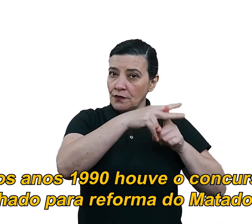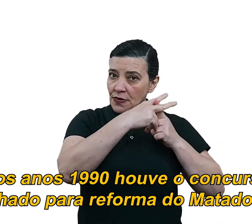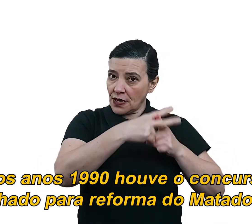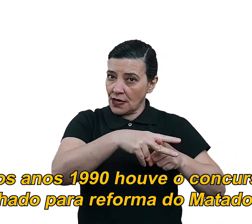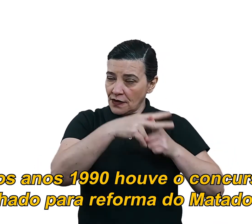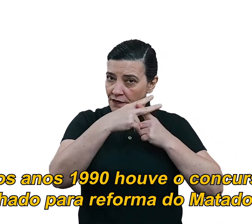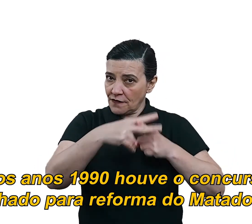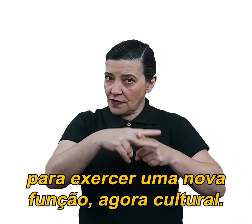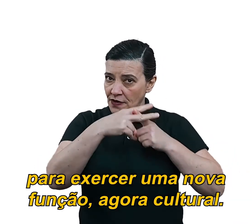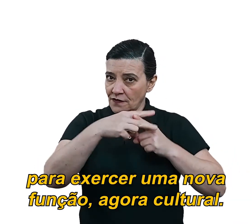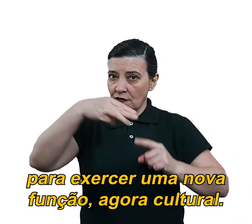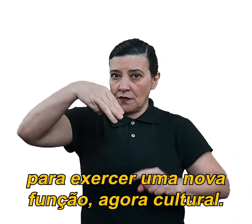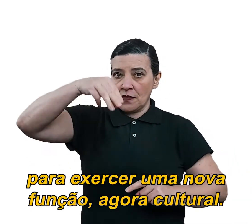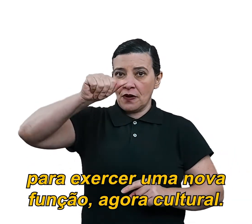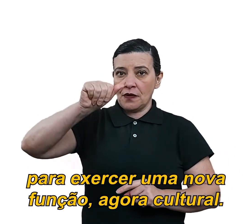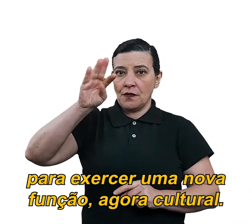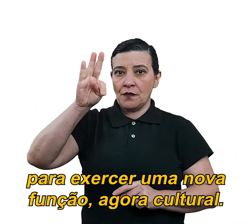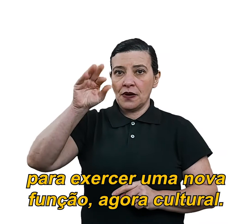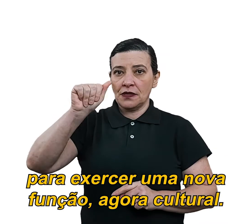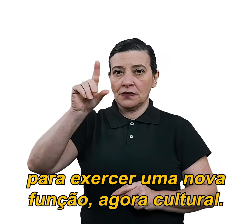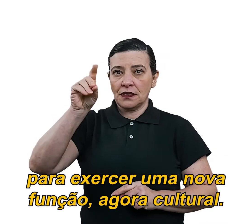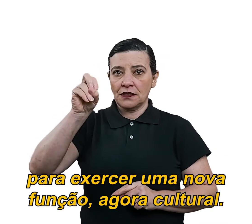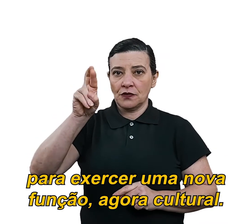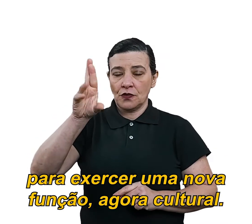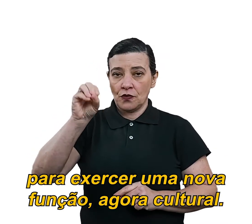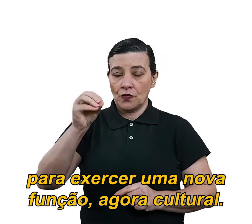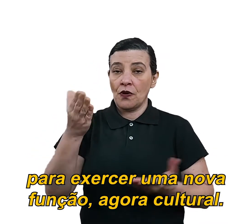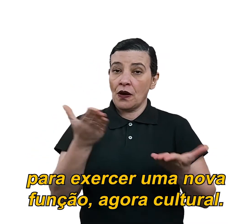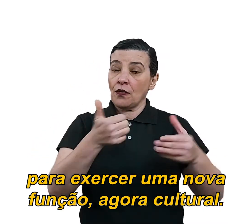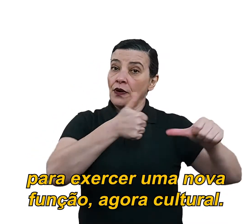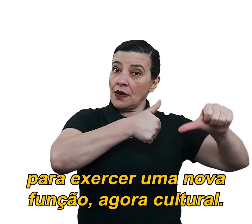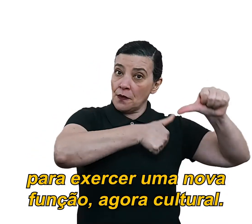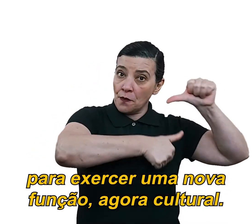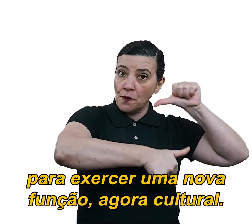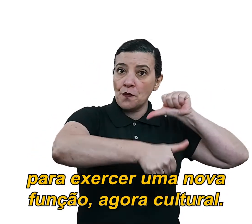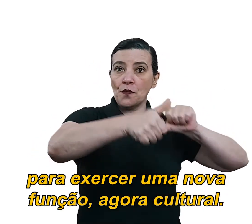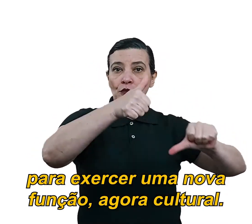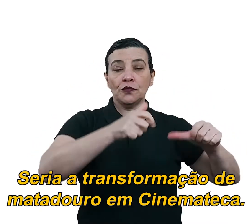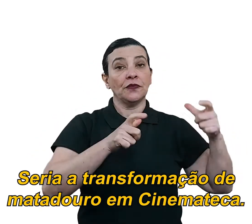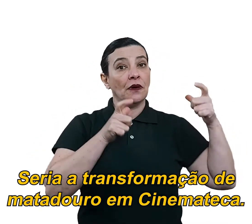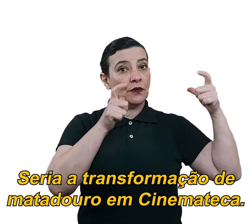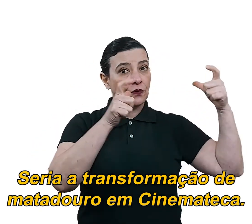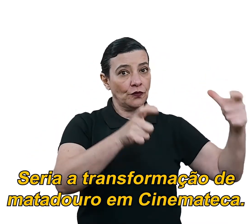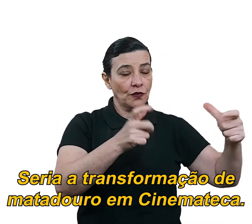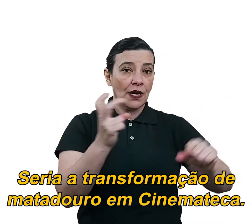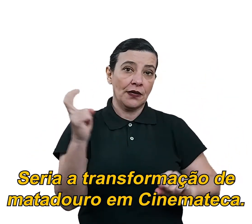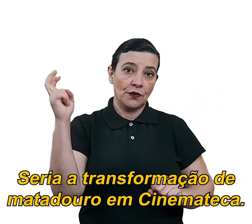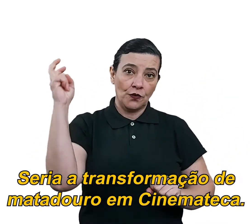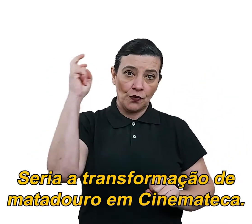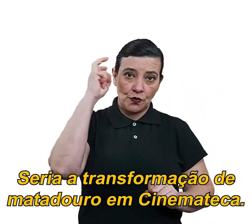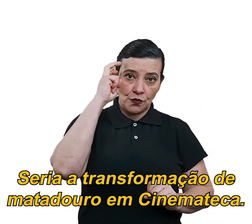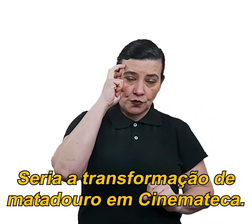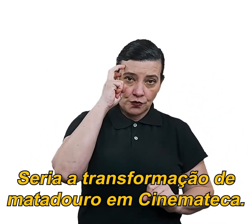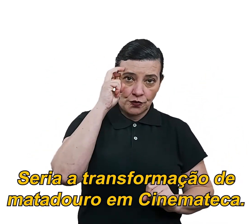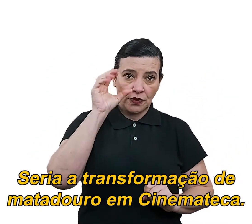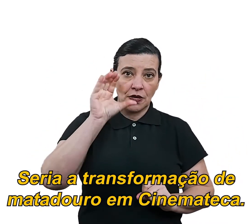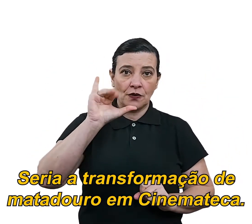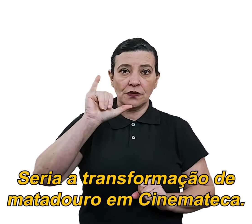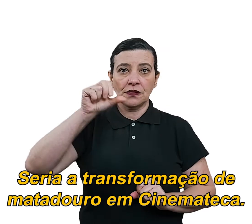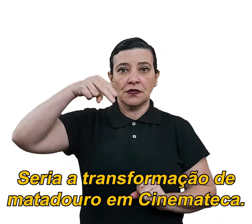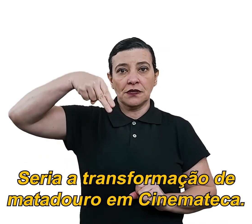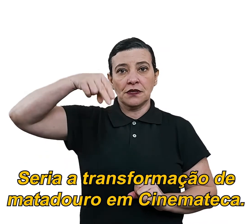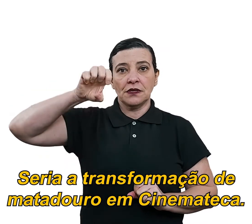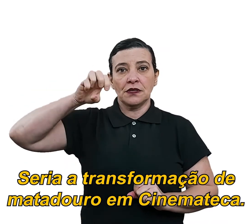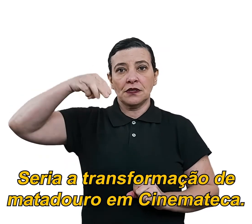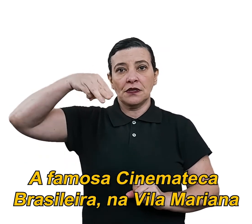reforma do Matadouro, para exercer uma nova função, agora cultural. Seria a transformação de Matadouro